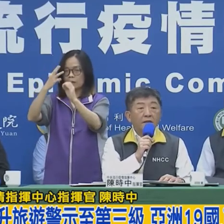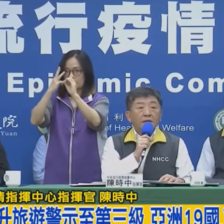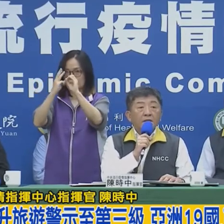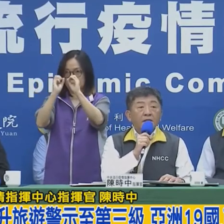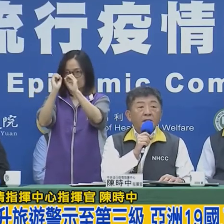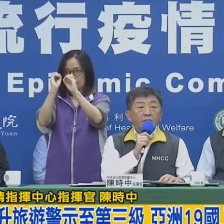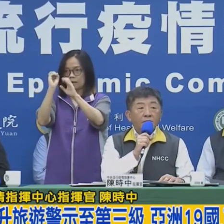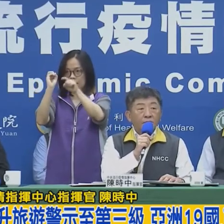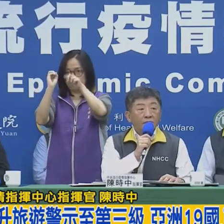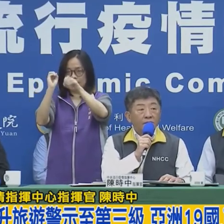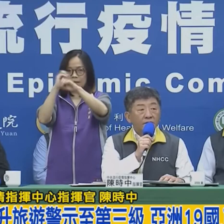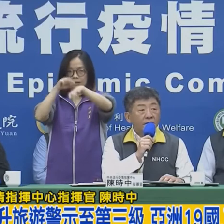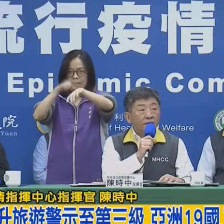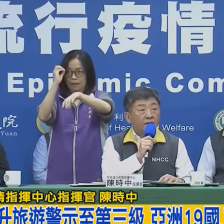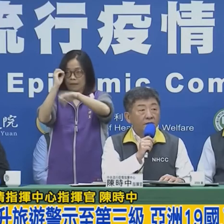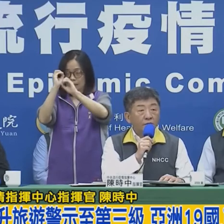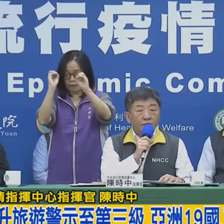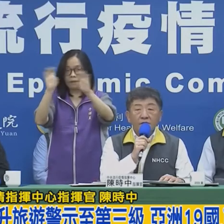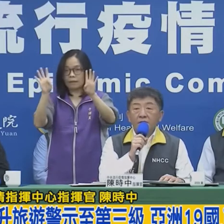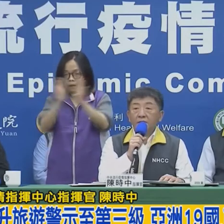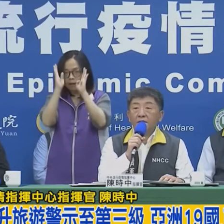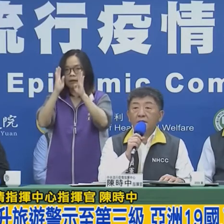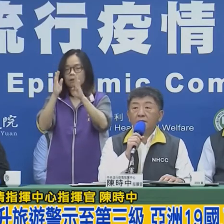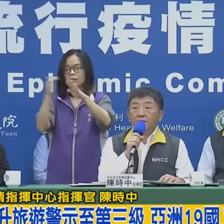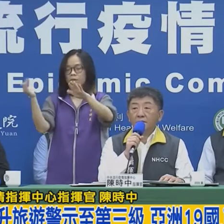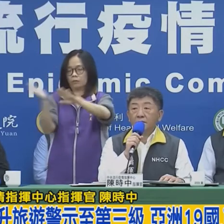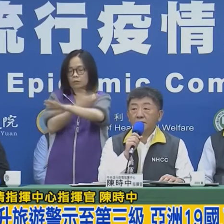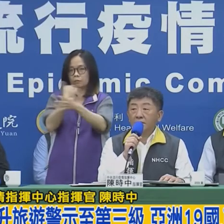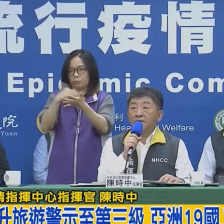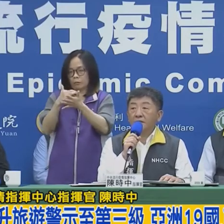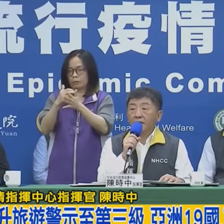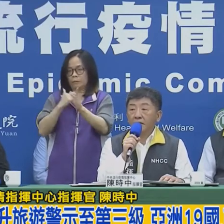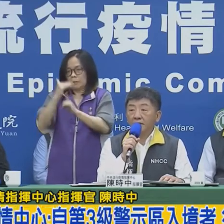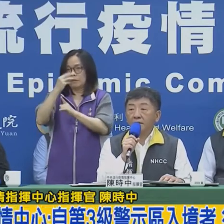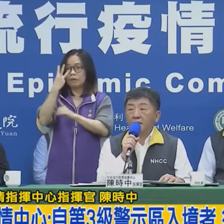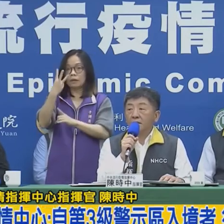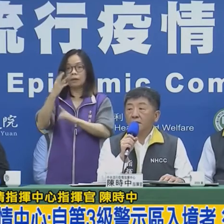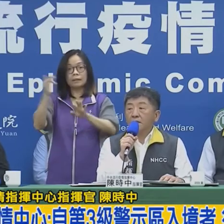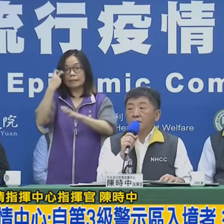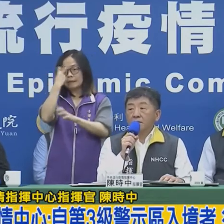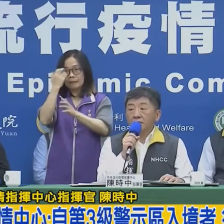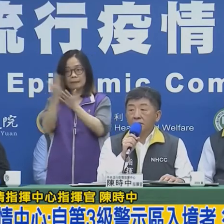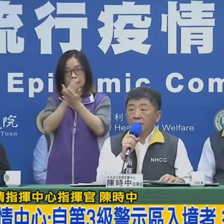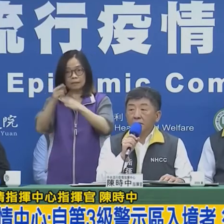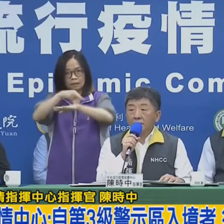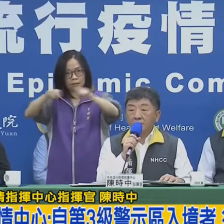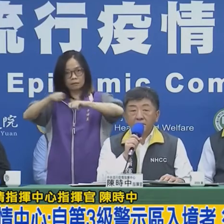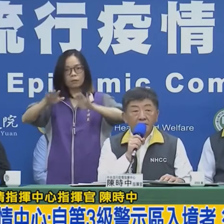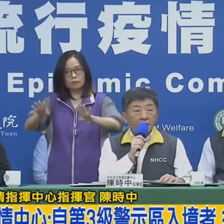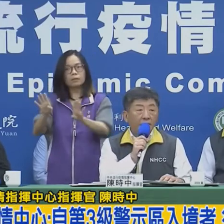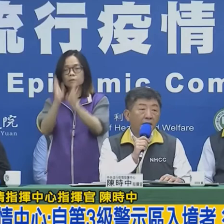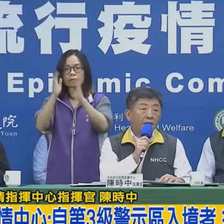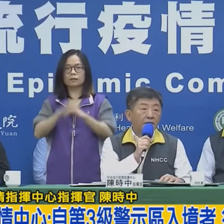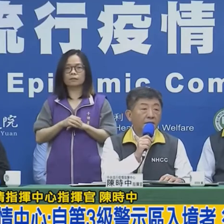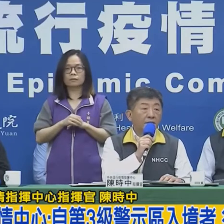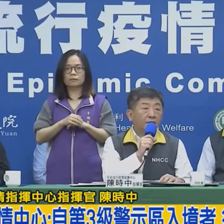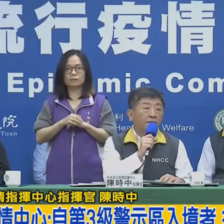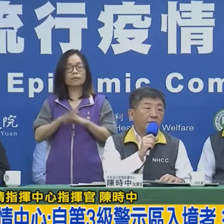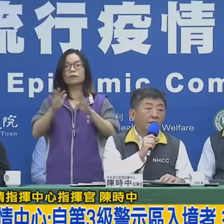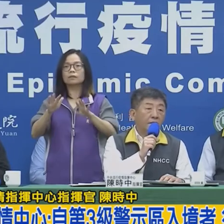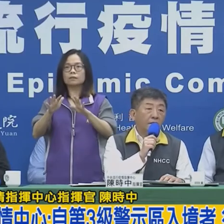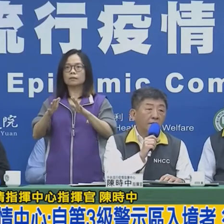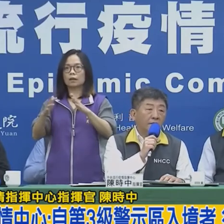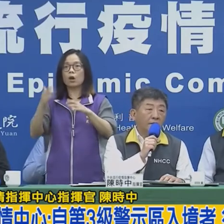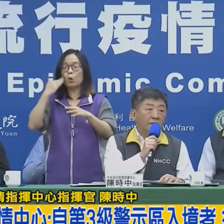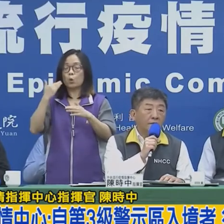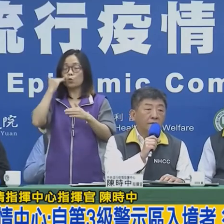起。那不过所有的检疫的措施都是从现在开始，所以仍然我们是现在已经